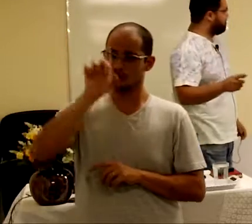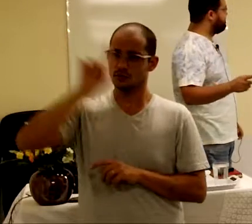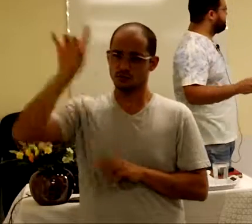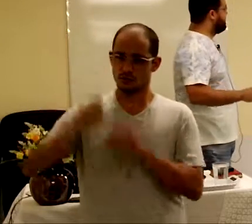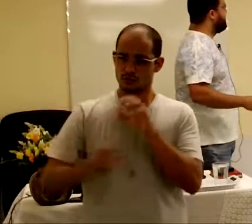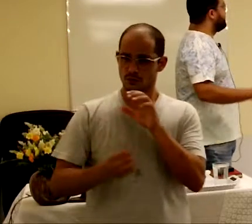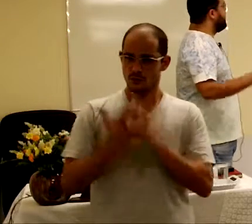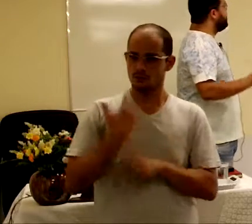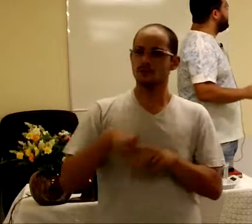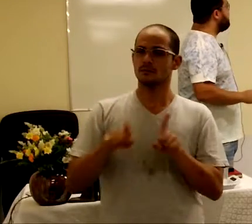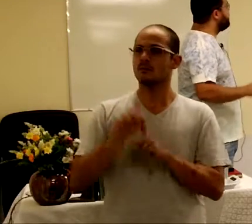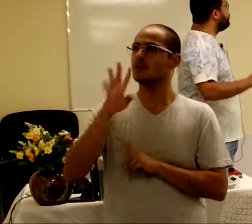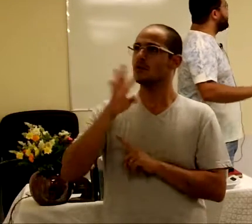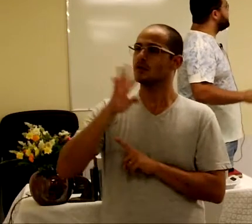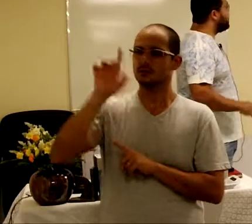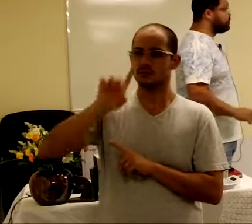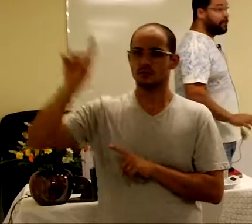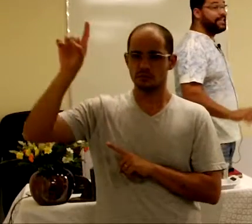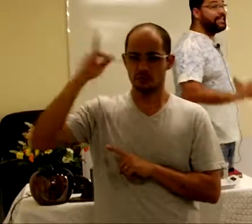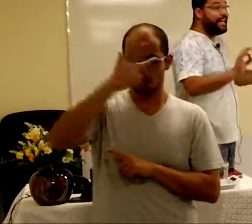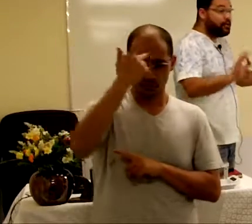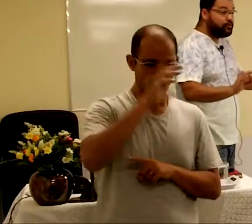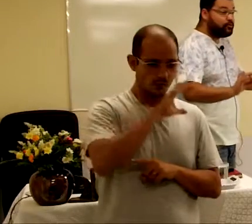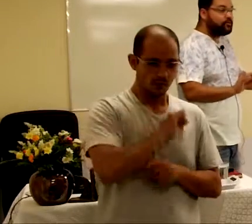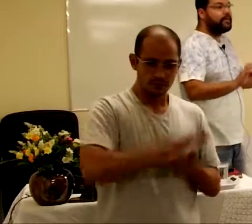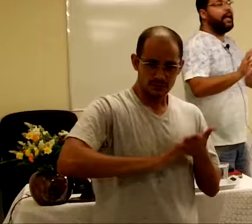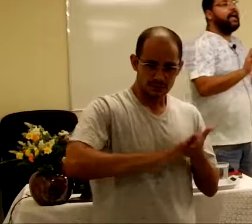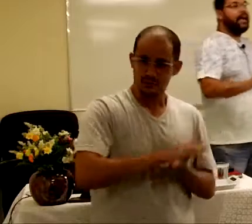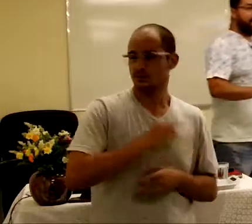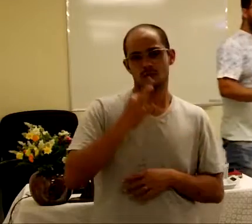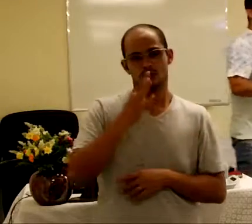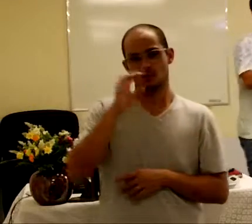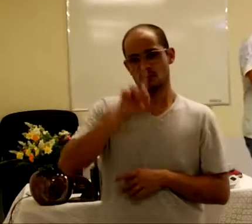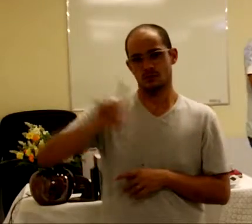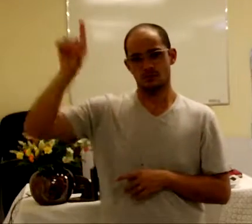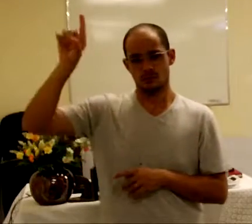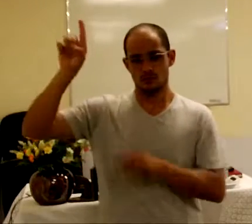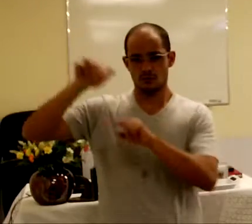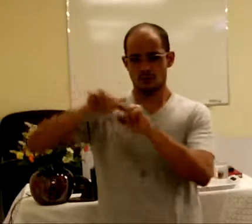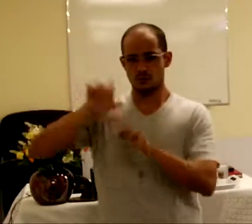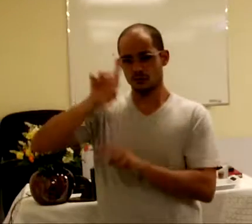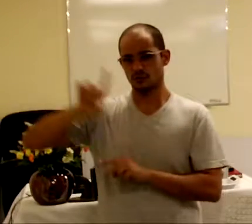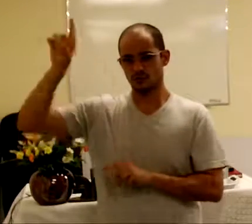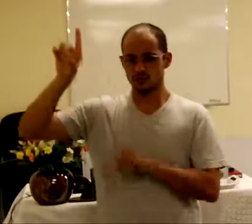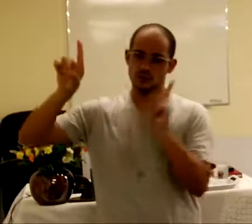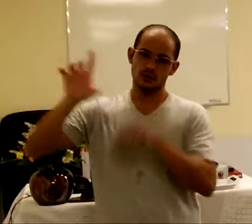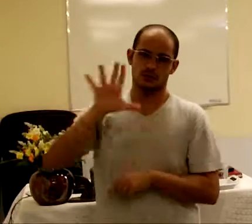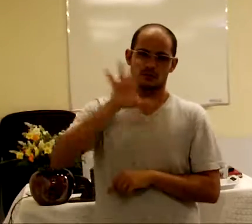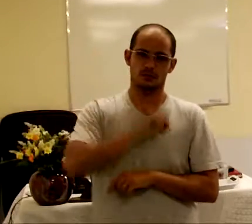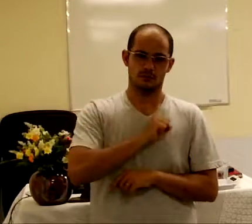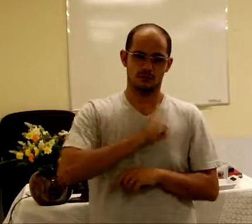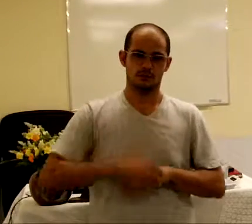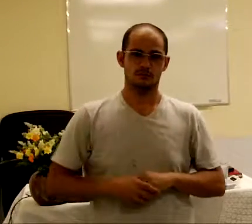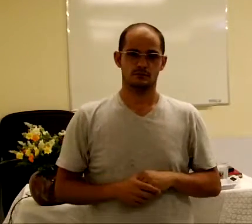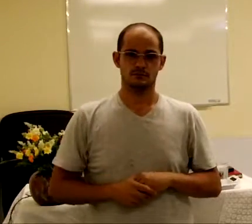Deus. Quem não ama não conhece a Deus, porque Deus é amor. Aí a definição